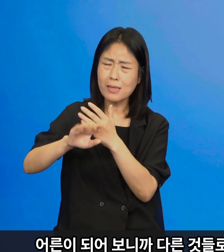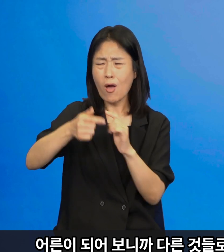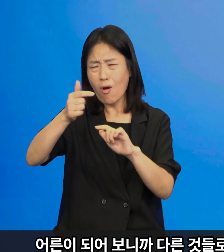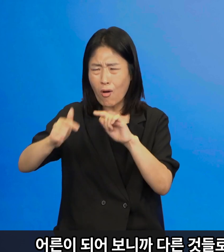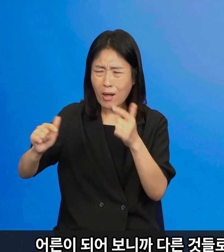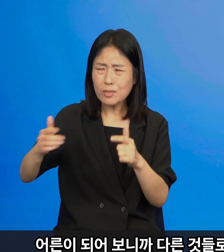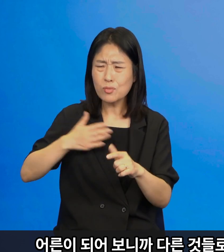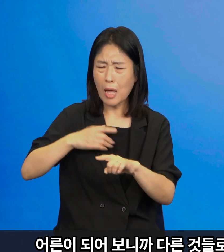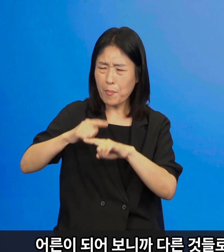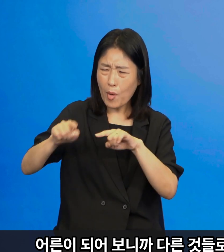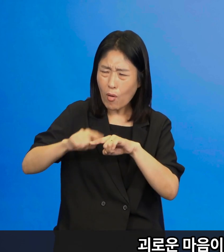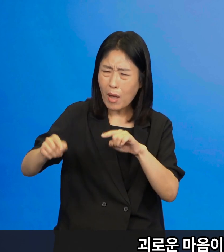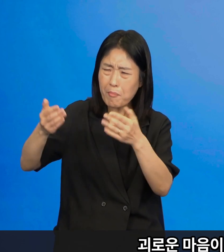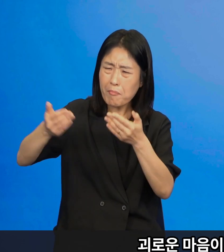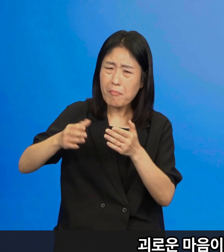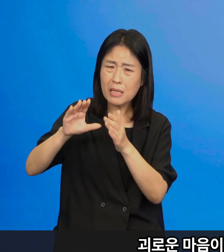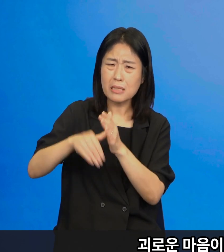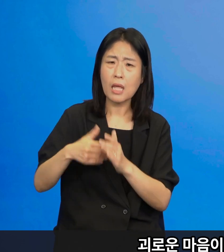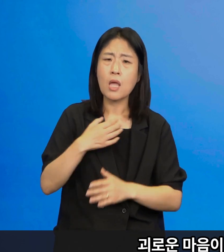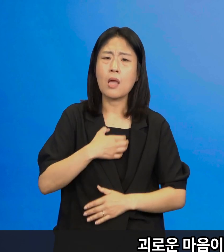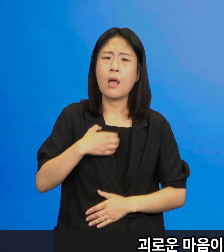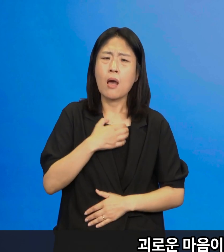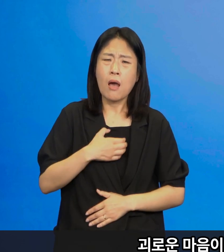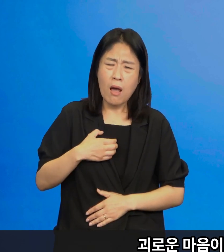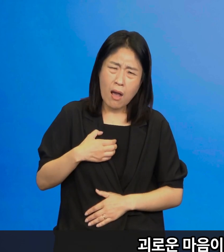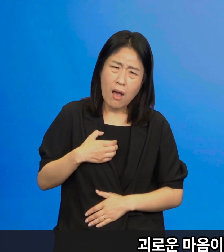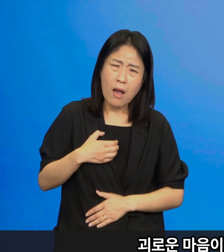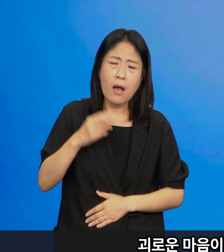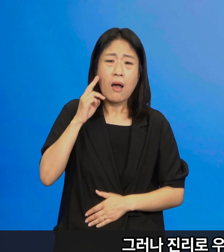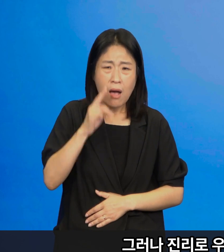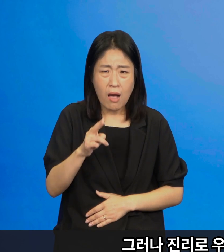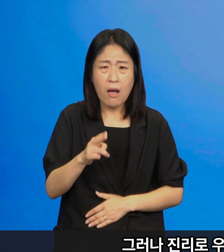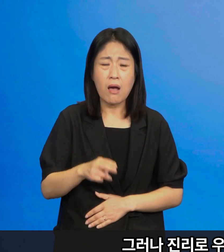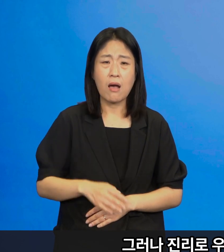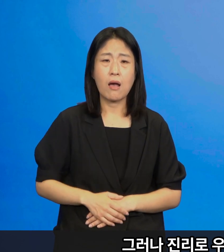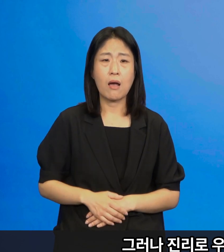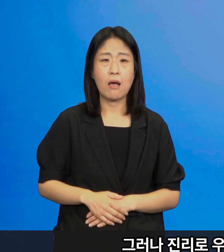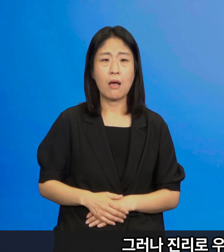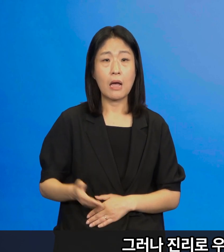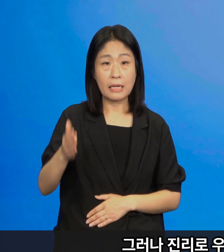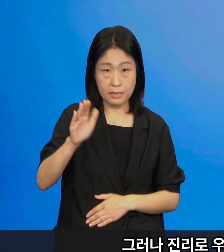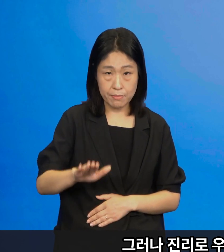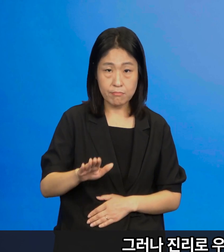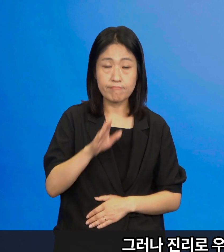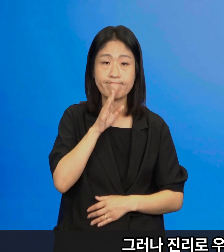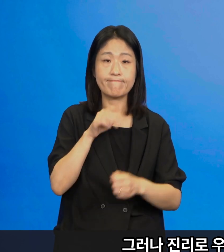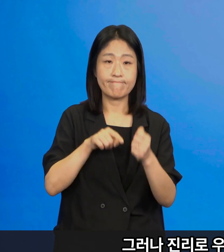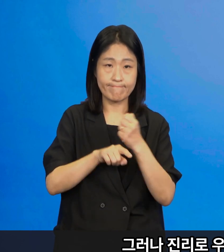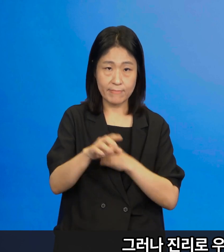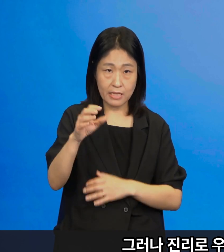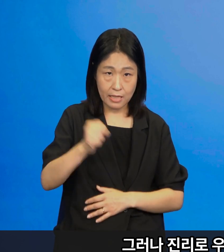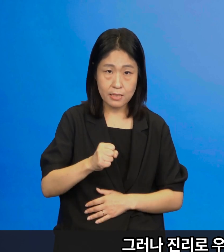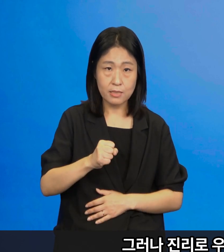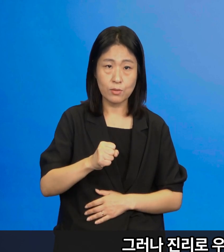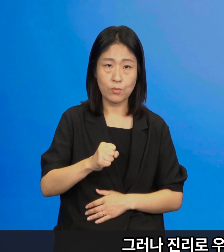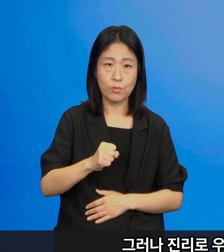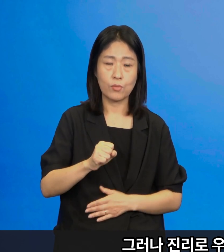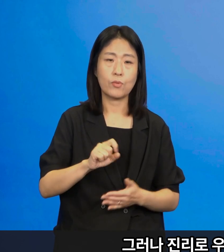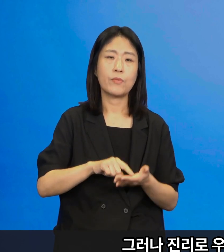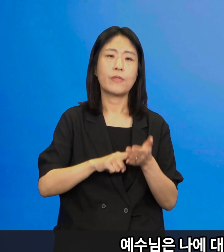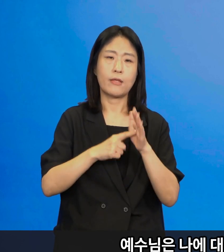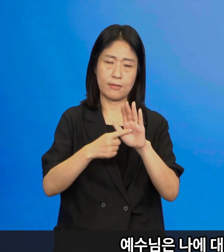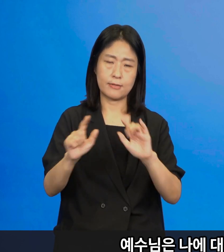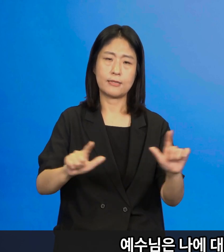것들로 평가하기 시작할 때 괴로운 마음이 나를 사로잡습니다. 그러나 진리로 우리는 반응하는